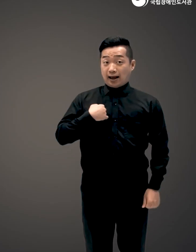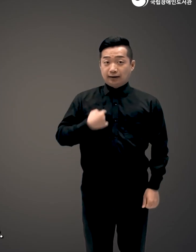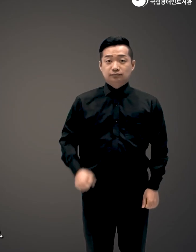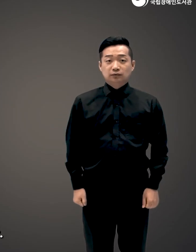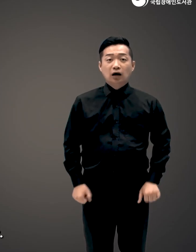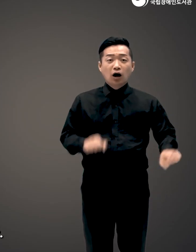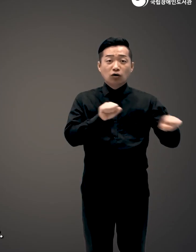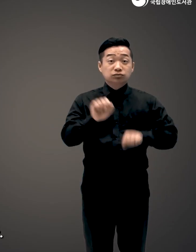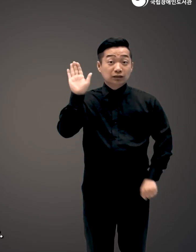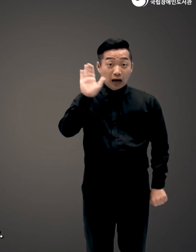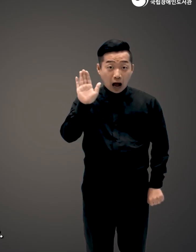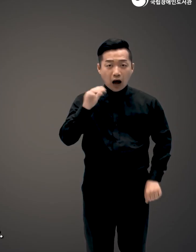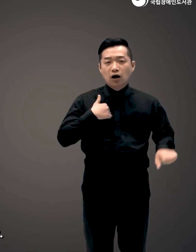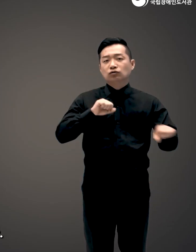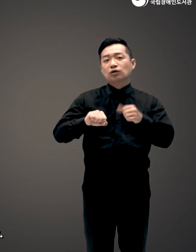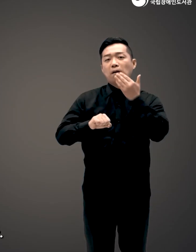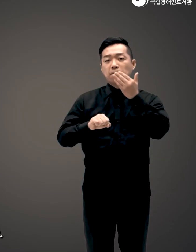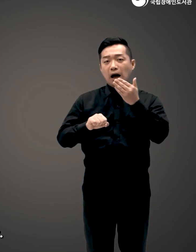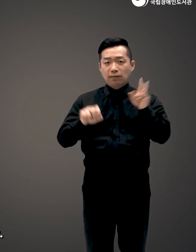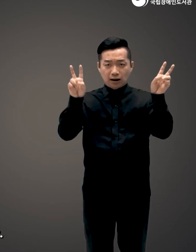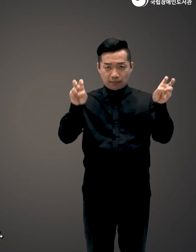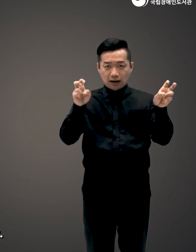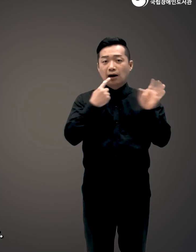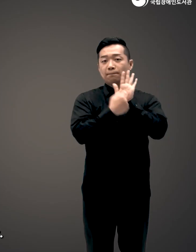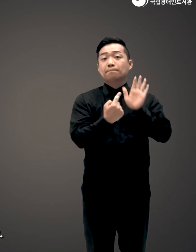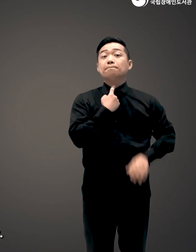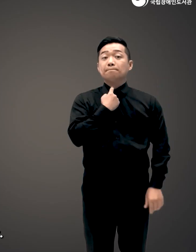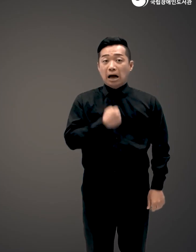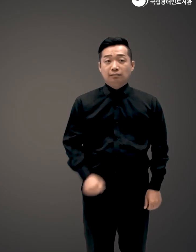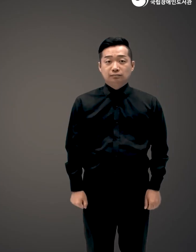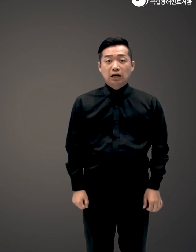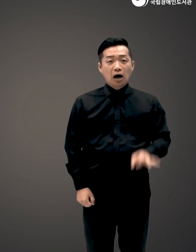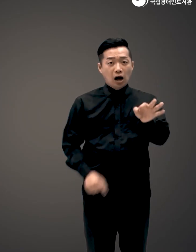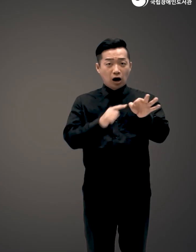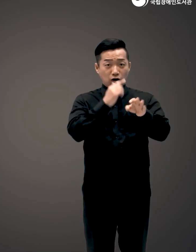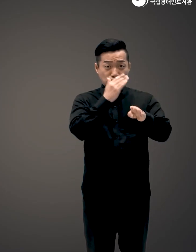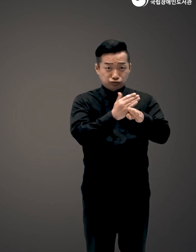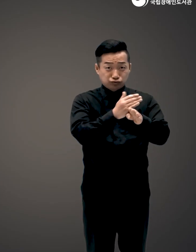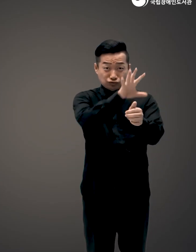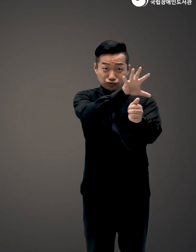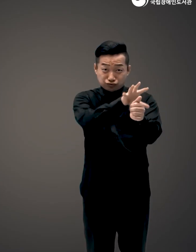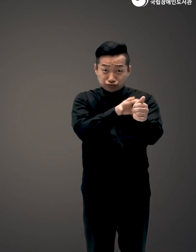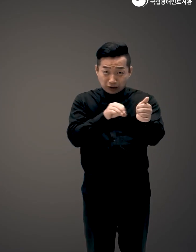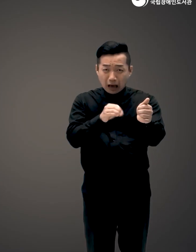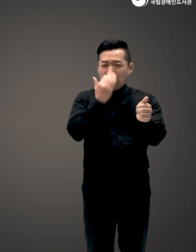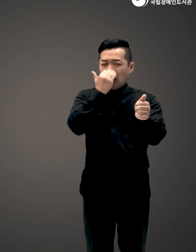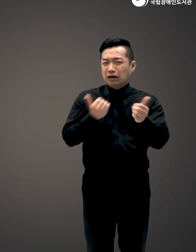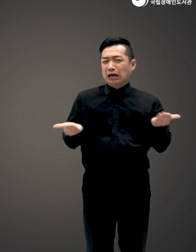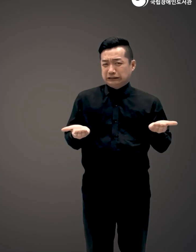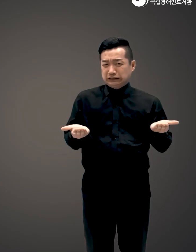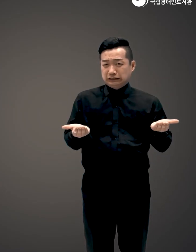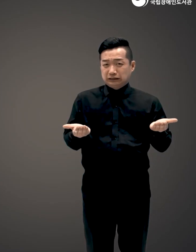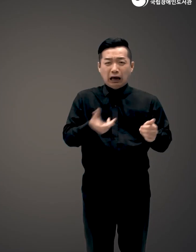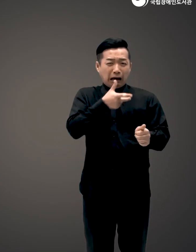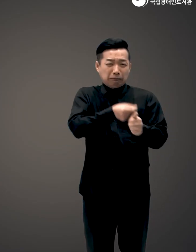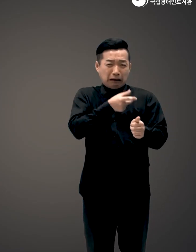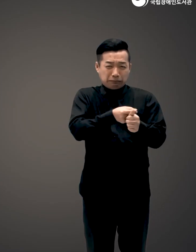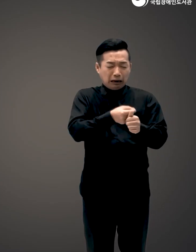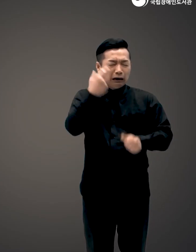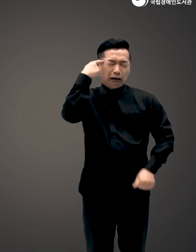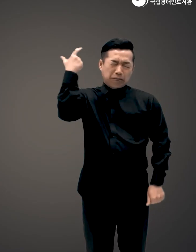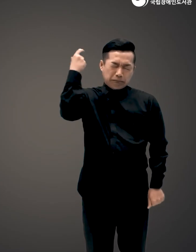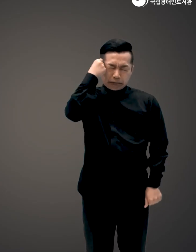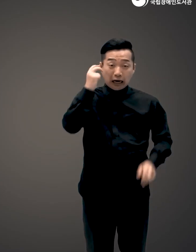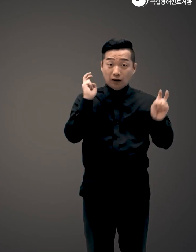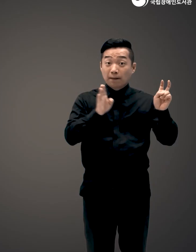저는 움직이지 않아도 움직일 수 있다고 말한 적이 있습니다. 자본주의의 착취와 지긋지긋한 업무로 점철된